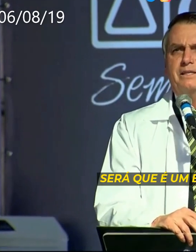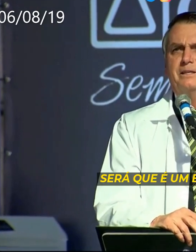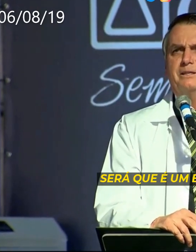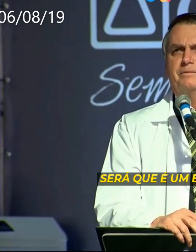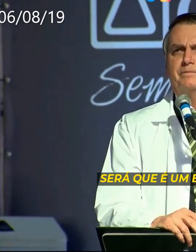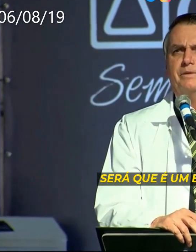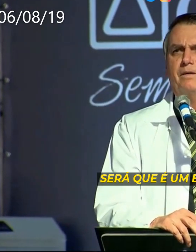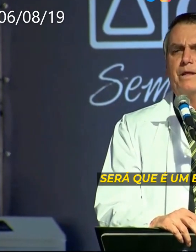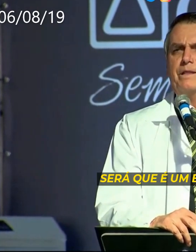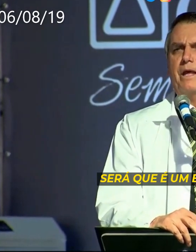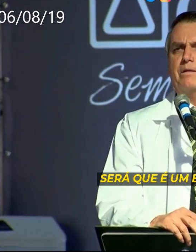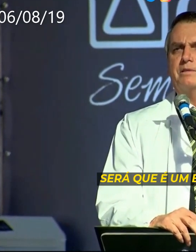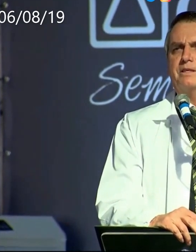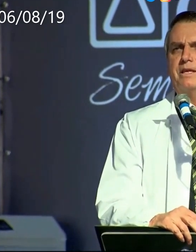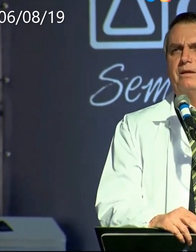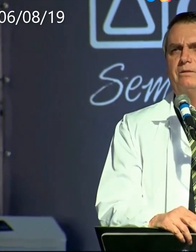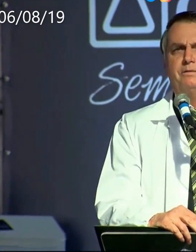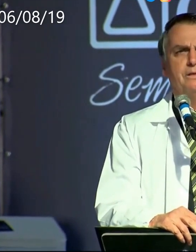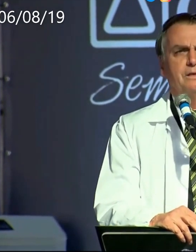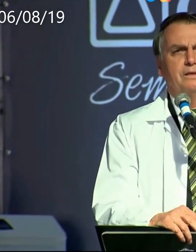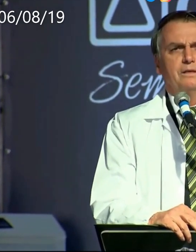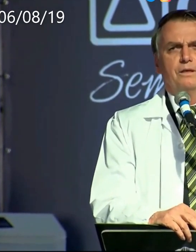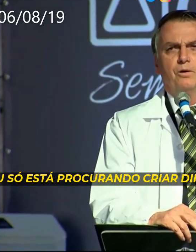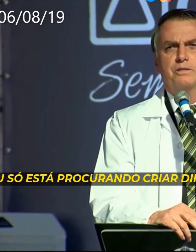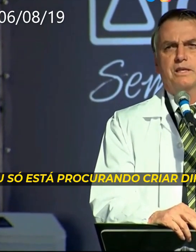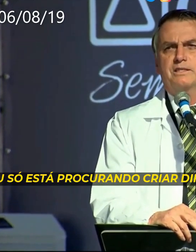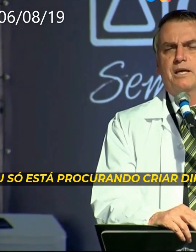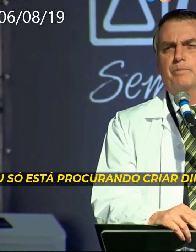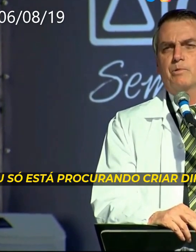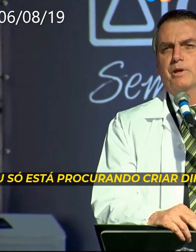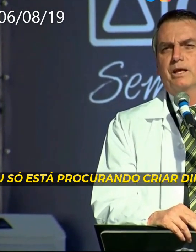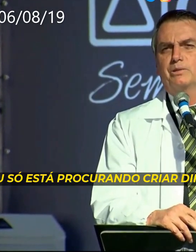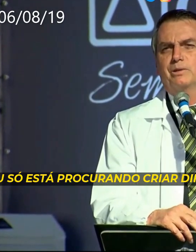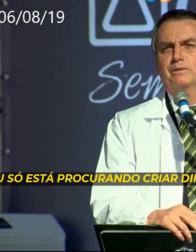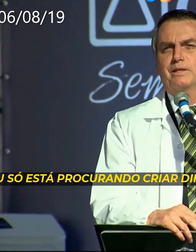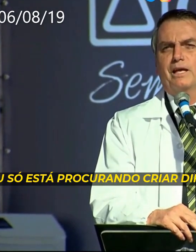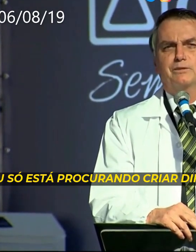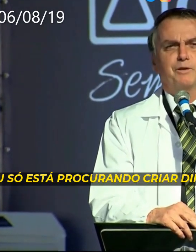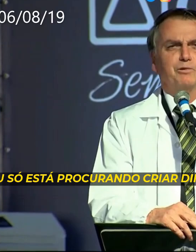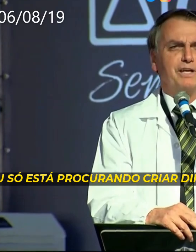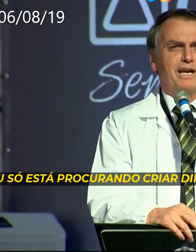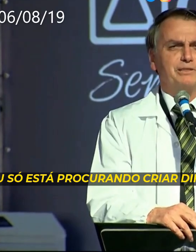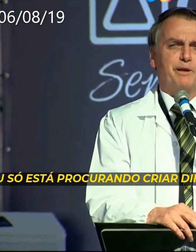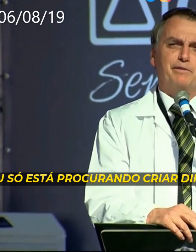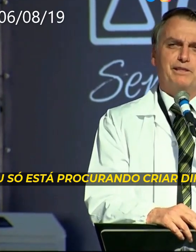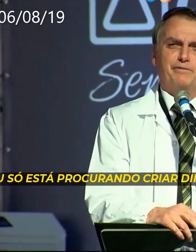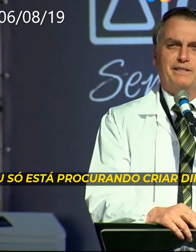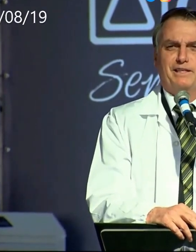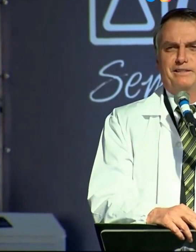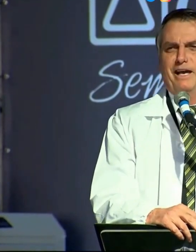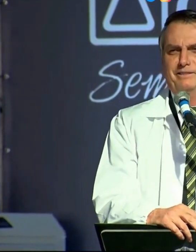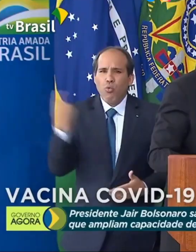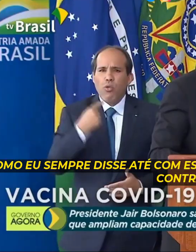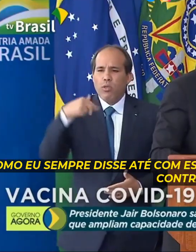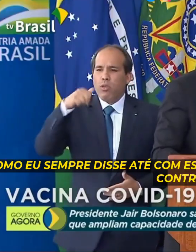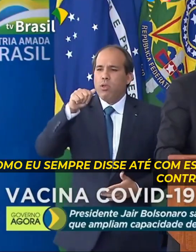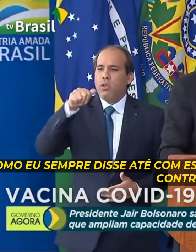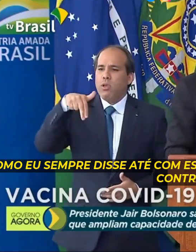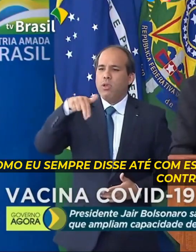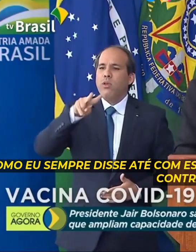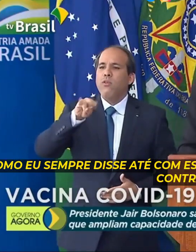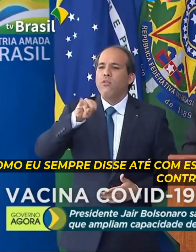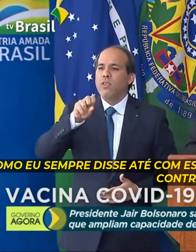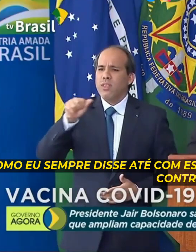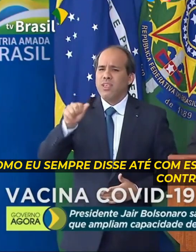Será que é um excesso de zelo? Ou você está procurando criar dificuldade para vender facilidade? Como eu